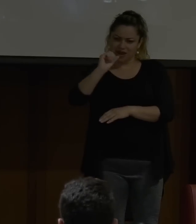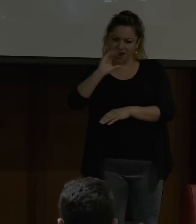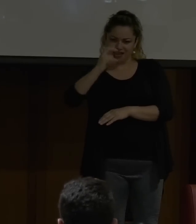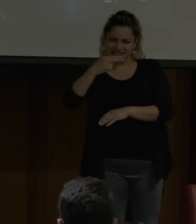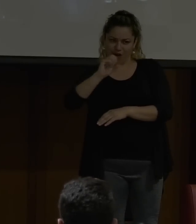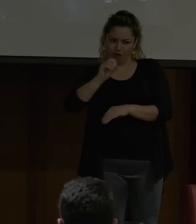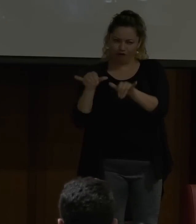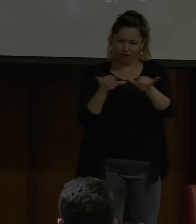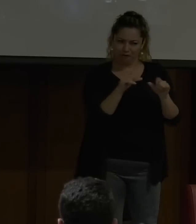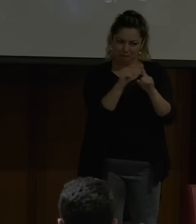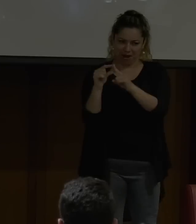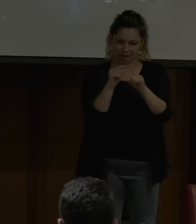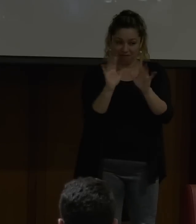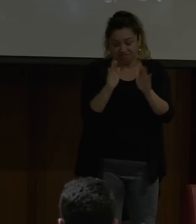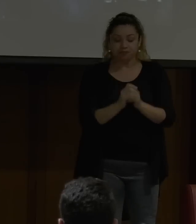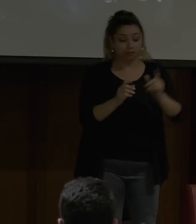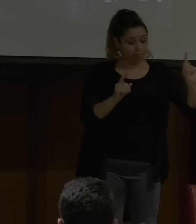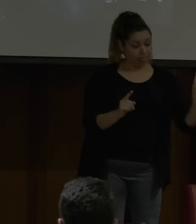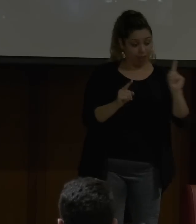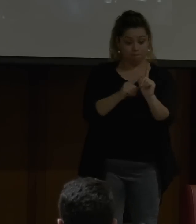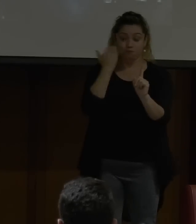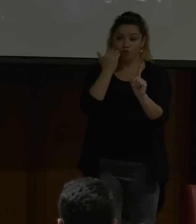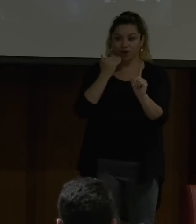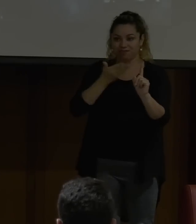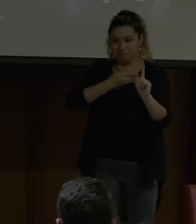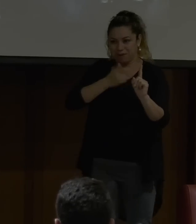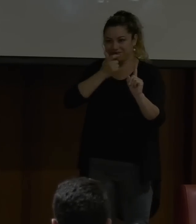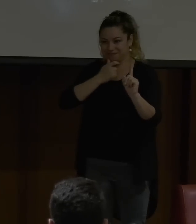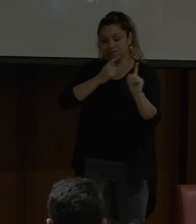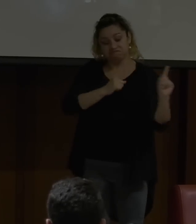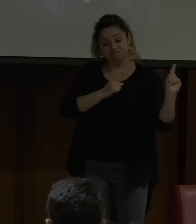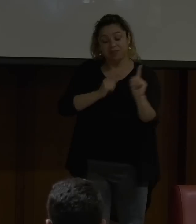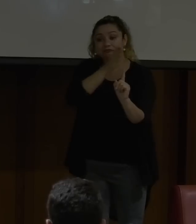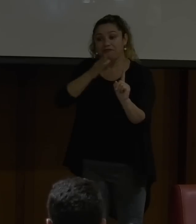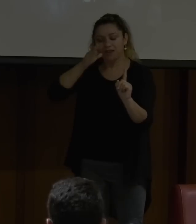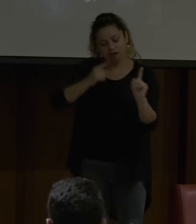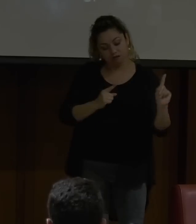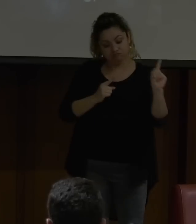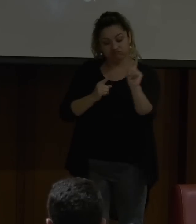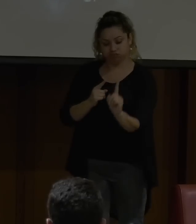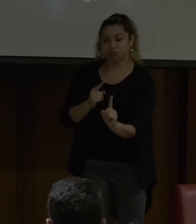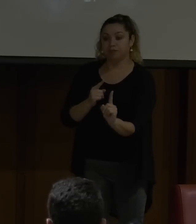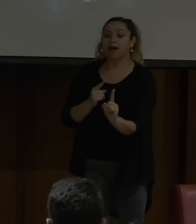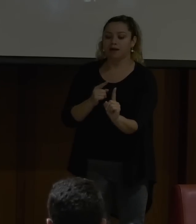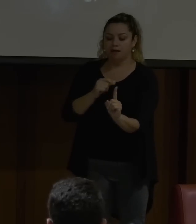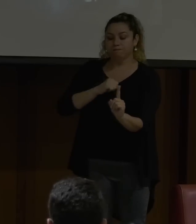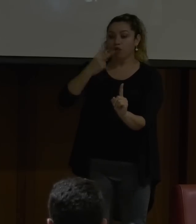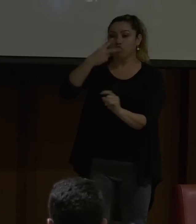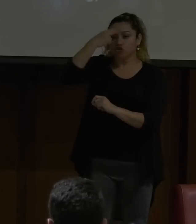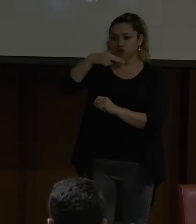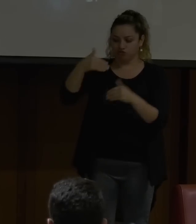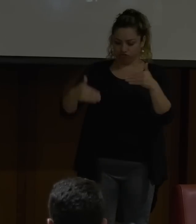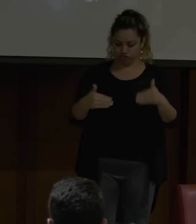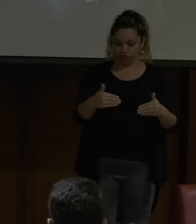completamente nuestro. Nacha llegó con 2 hijos menores de edad aquí a la finca de su padre, con 2 hijos menores de